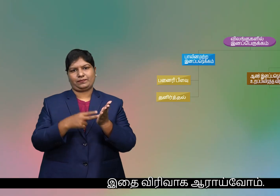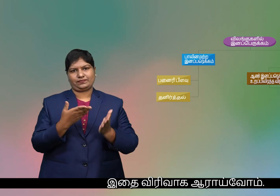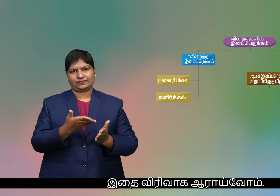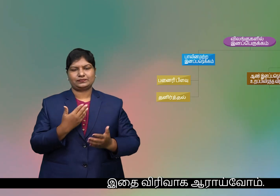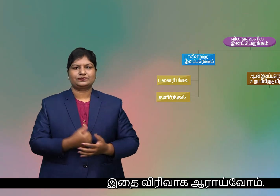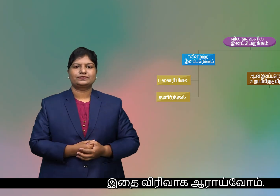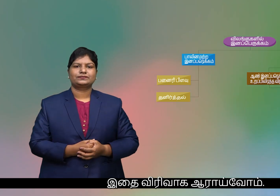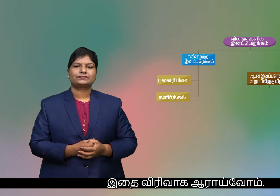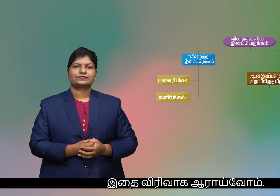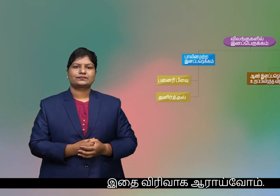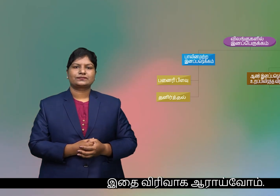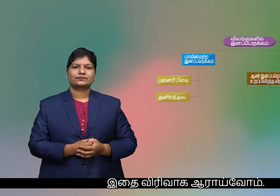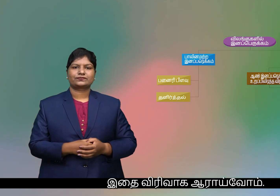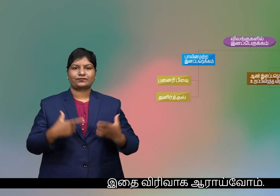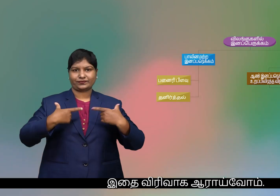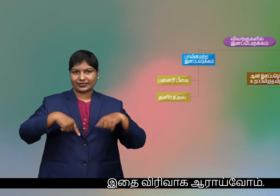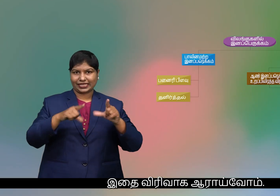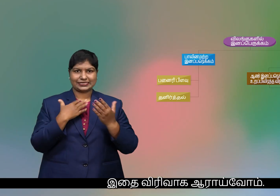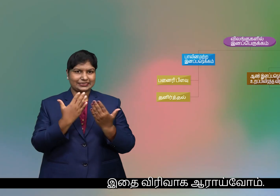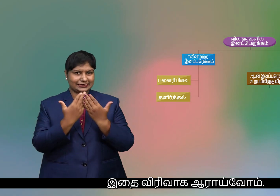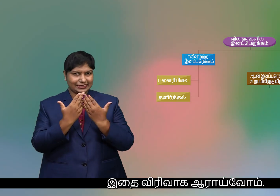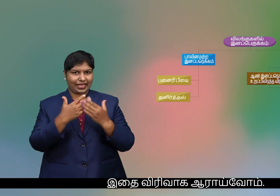இதை விரிவாக ஆராய்வோம்.